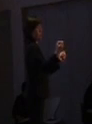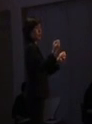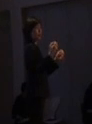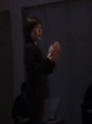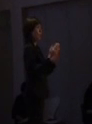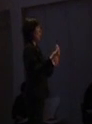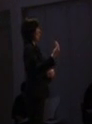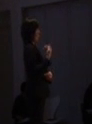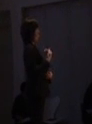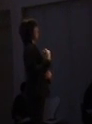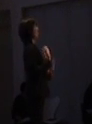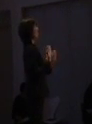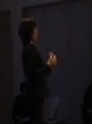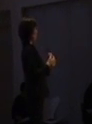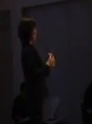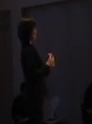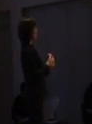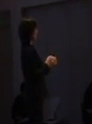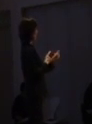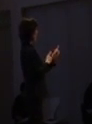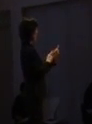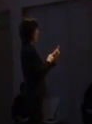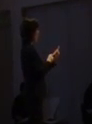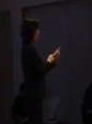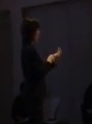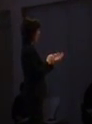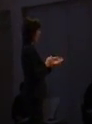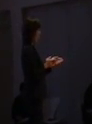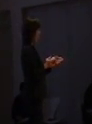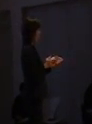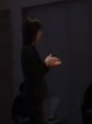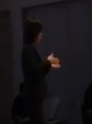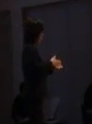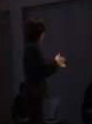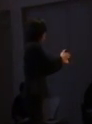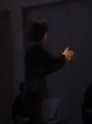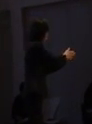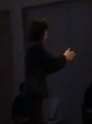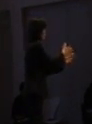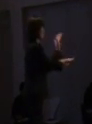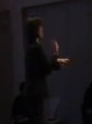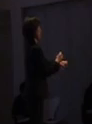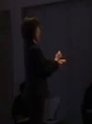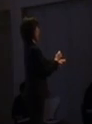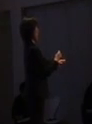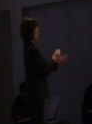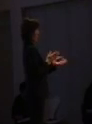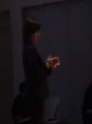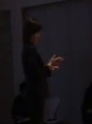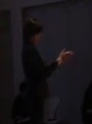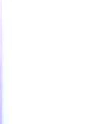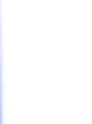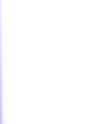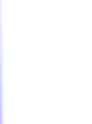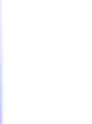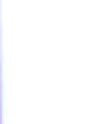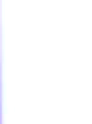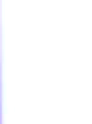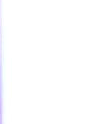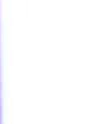と、で力が横に逃げているように見えるのでまっすぐに走った方がいいよというふうに言った時に、彼女に言われたのは、分かりました、ま